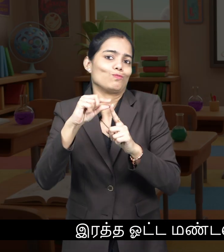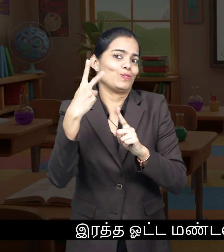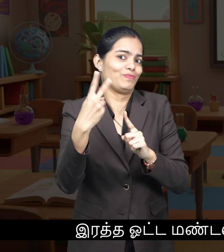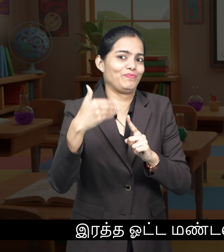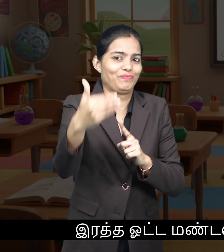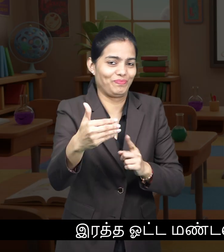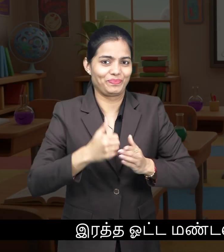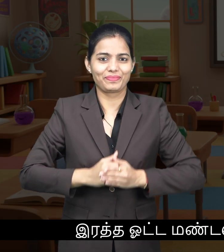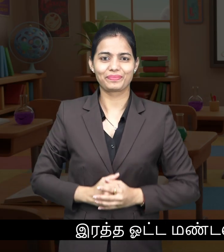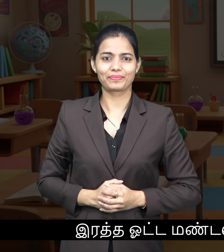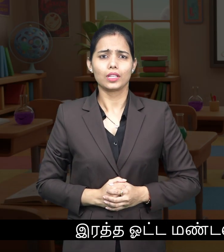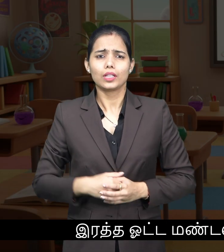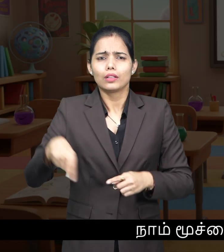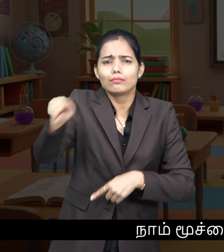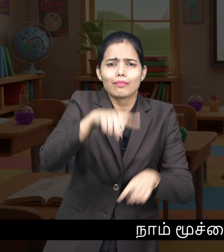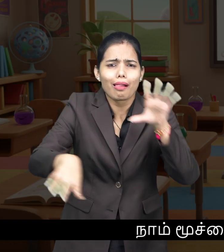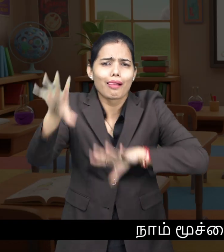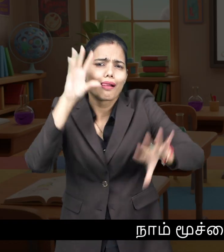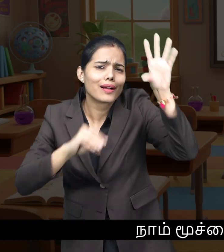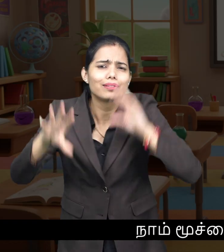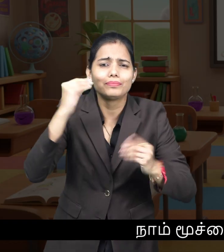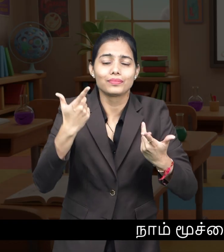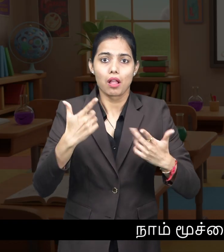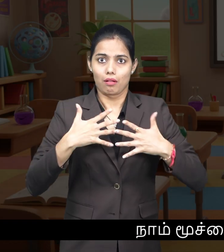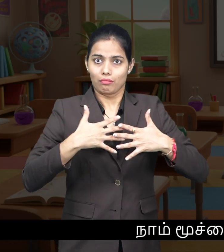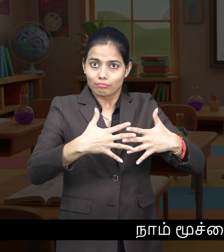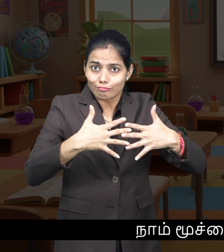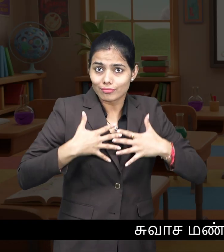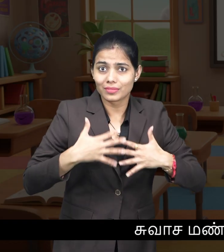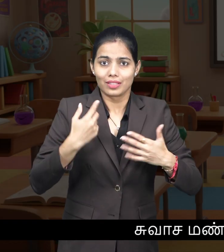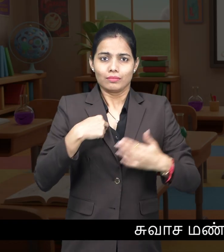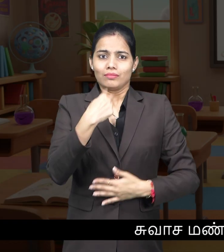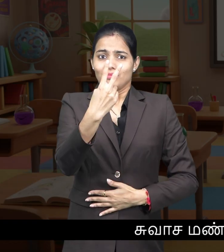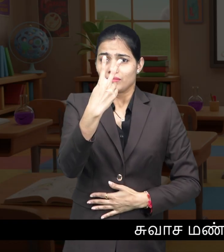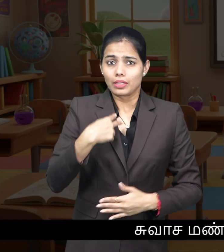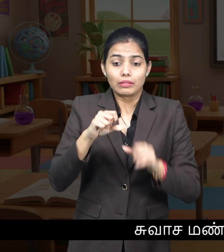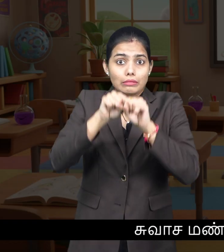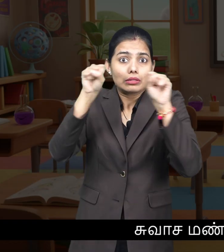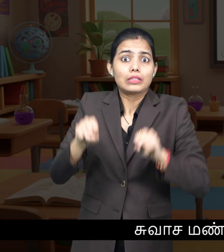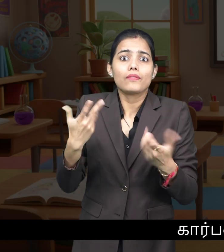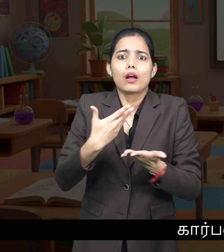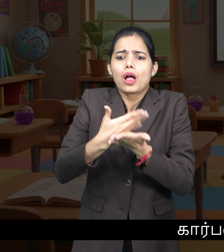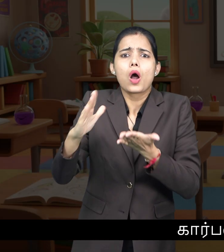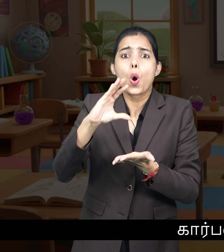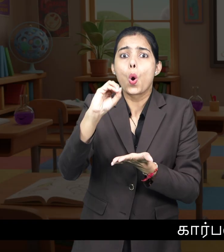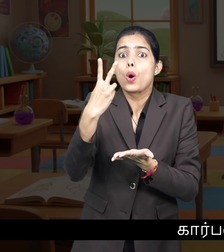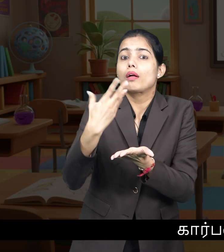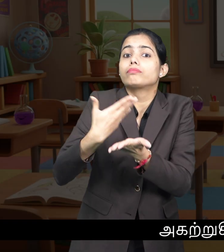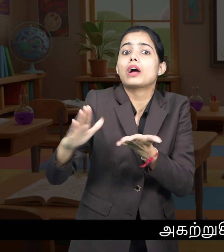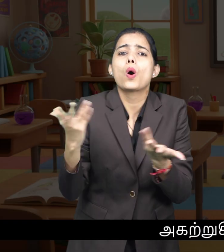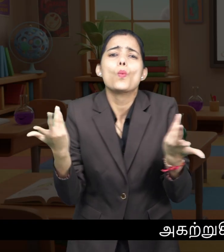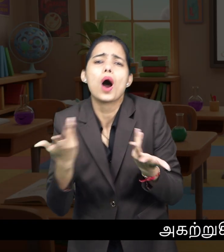மூலம் உடலை சுற்றுகிறது. நாம் மூச்சை வெளியே விடும்போது சுவாச மண்டலத்தின் நுரையீரல்கள் கார்பன் டை